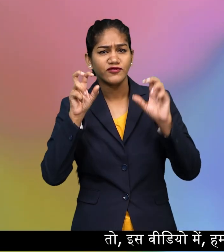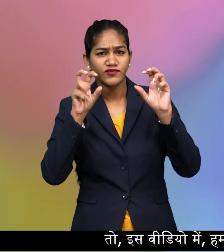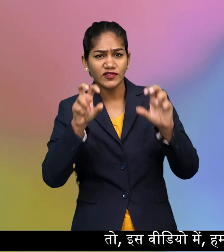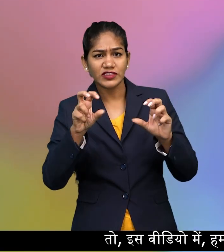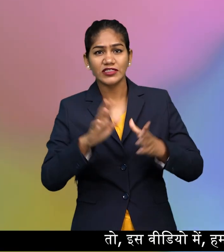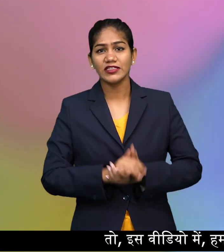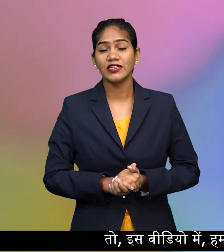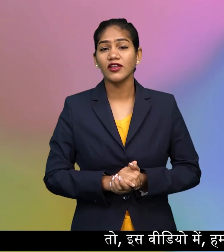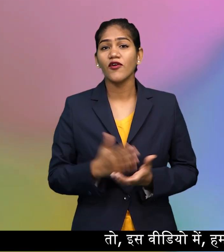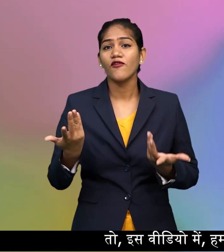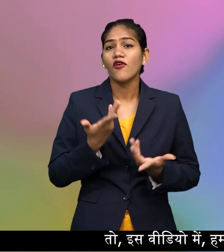है